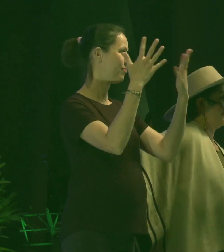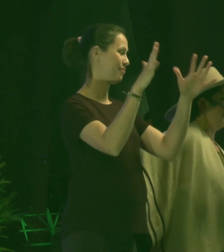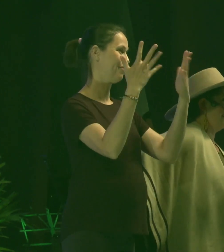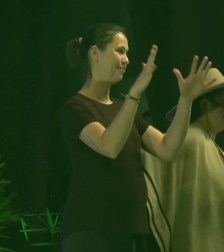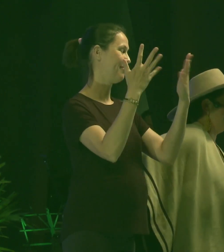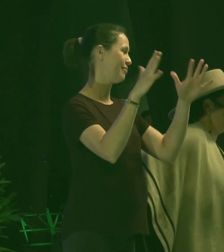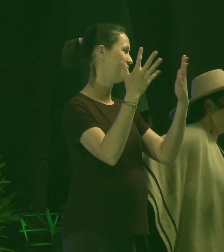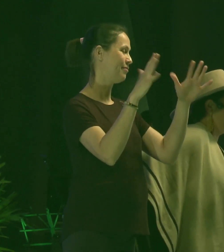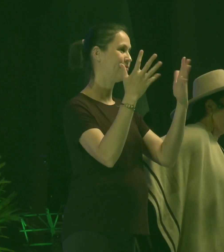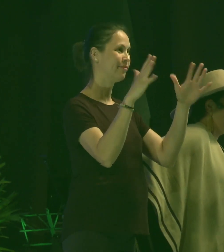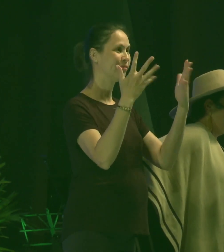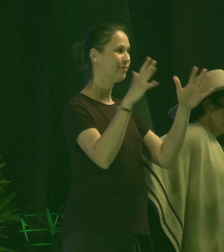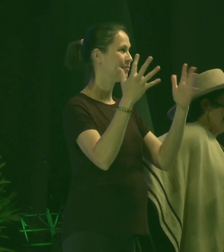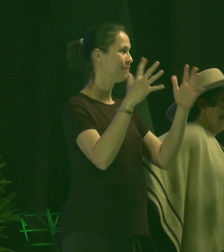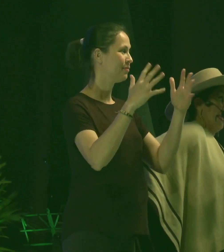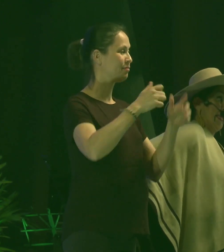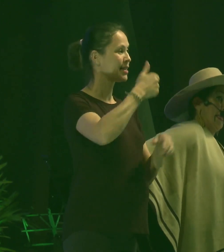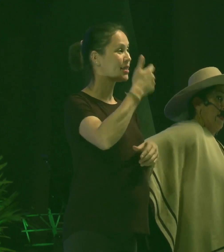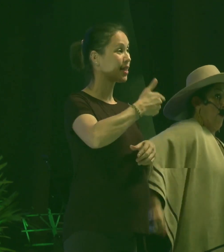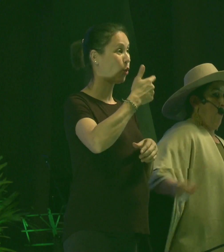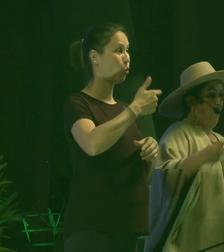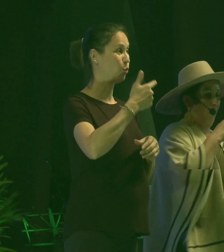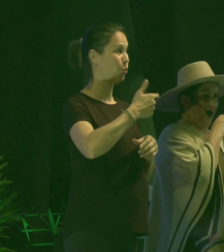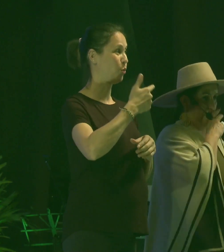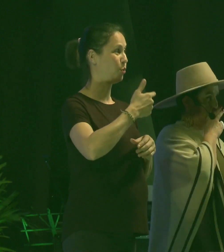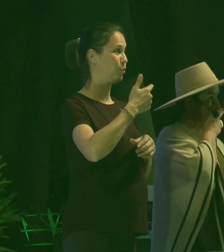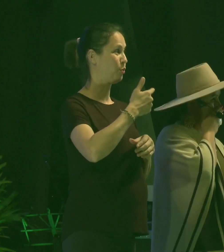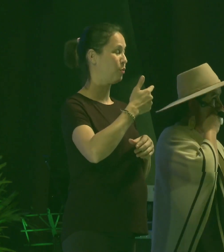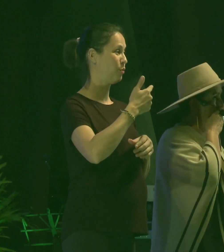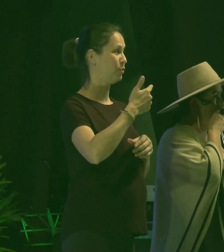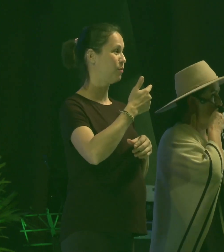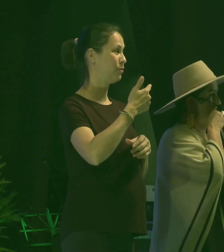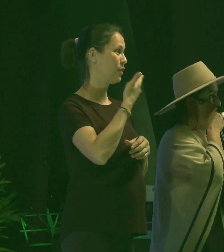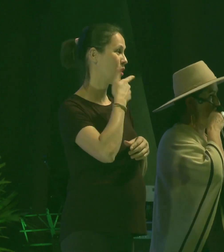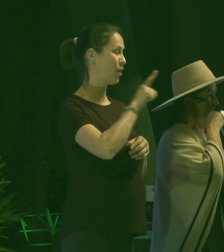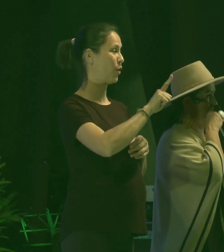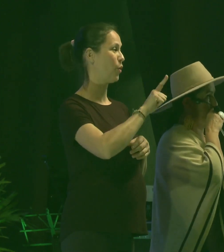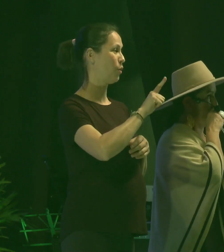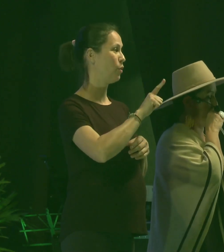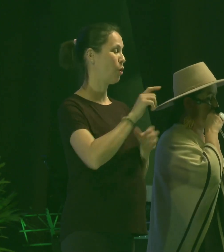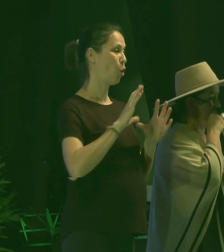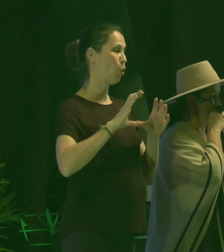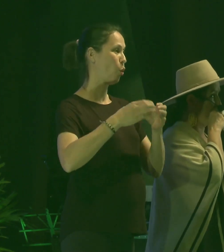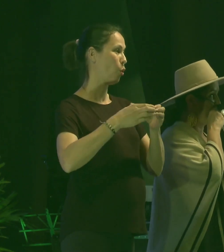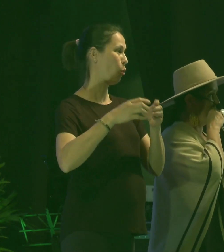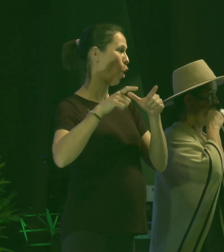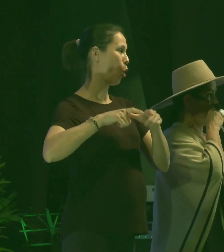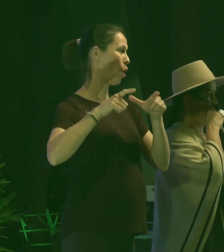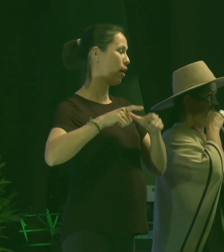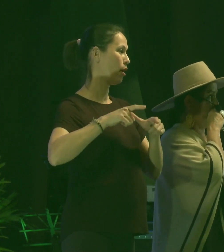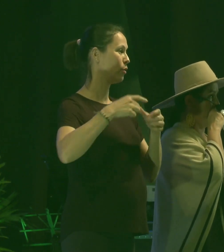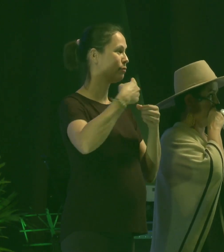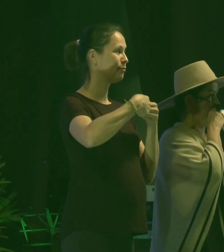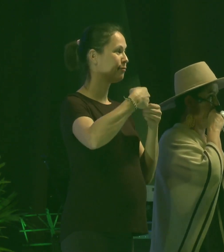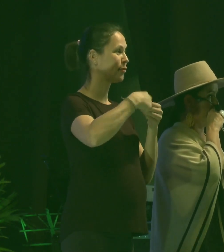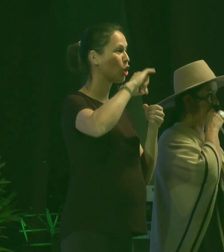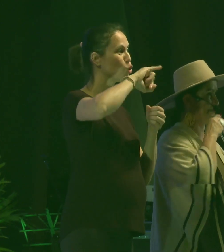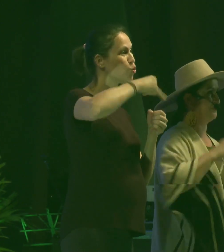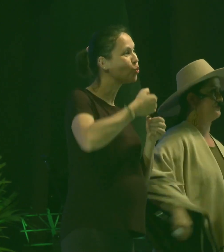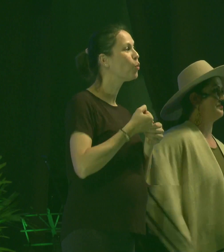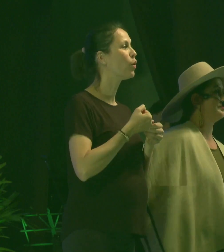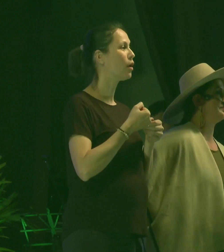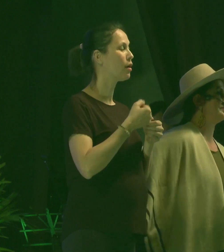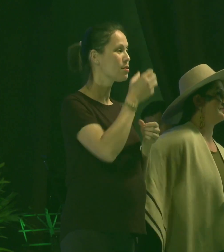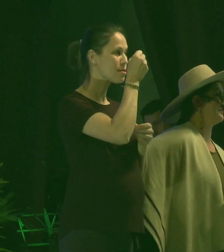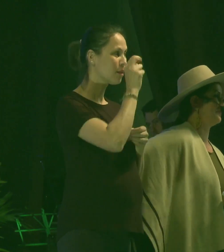Cecília, segundo lugar, fase local, cidade de Ijuí e